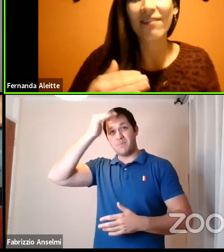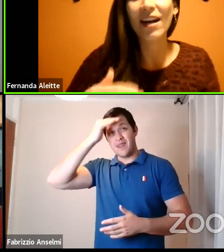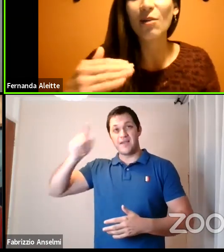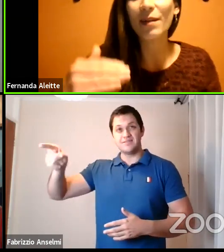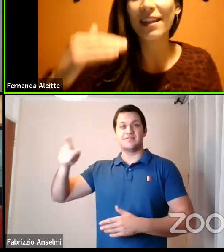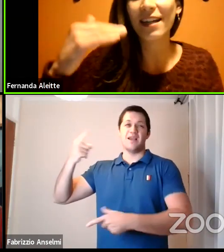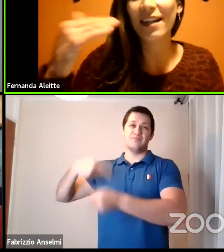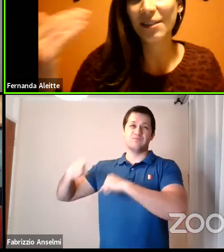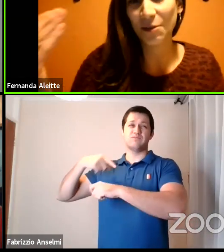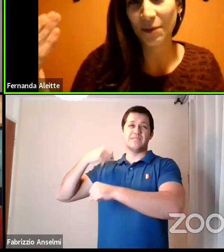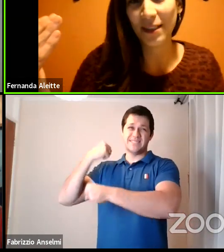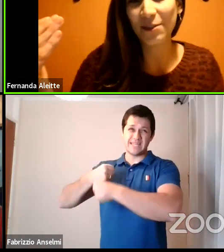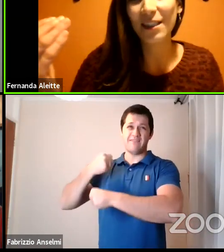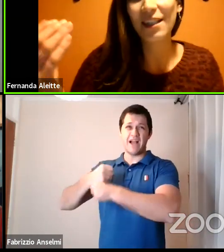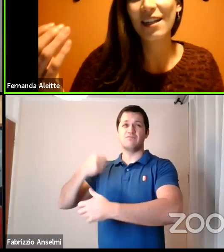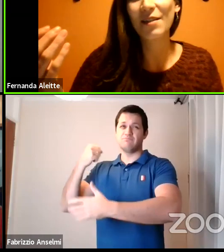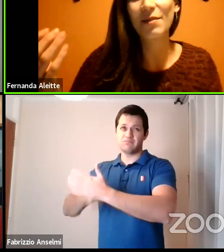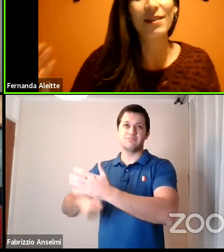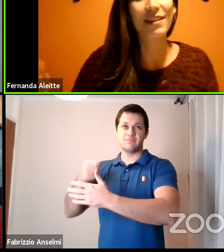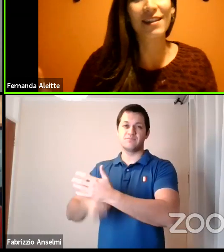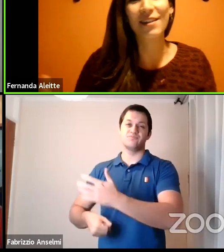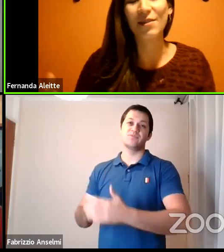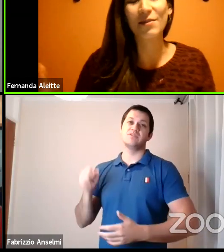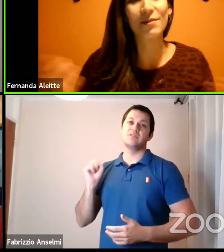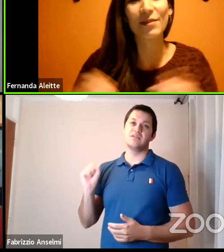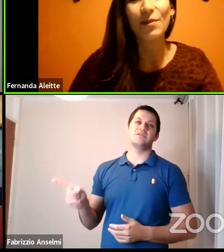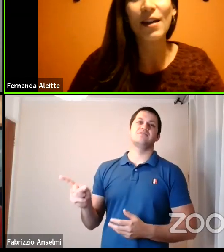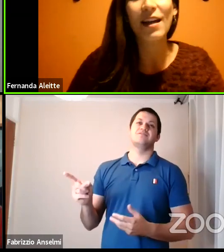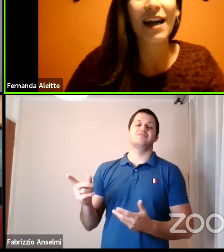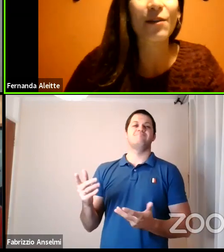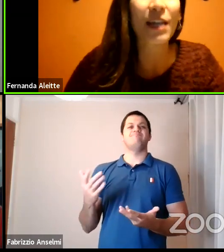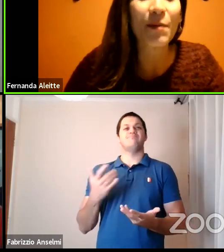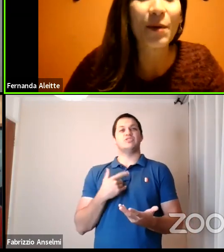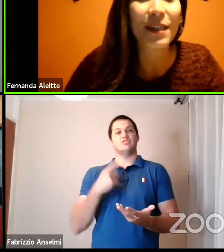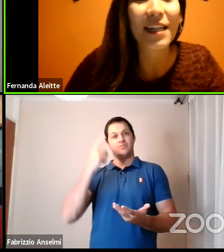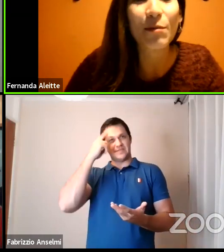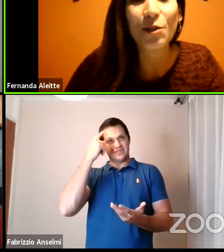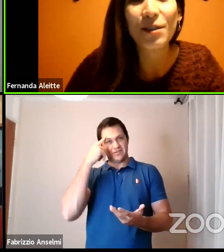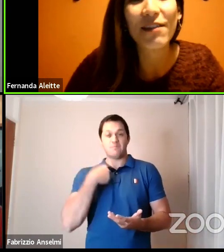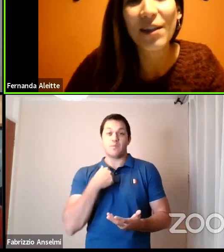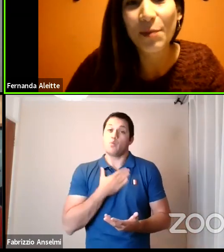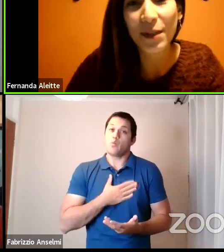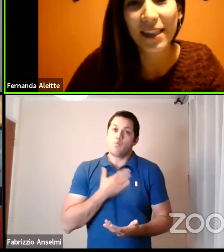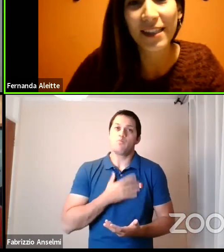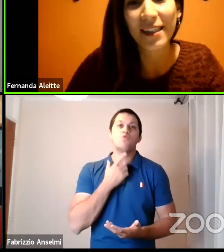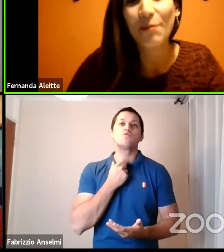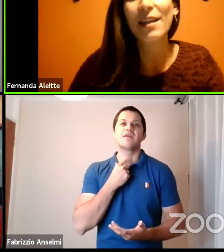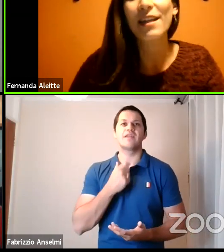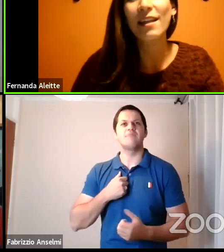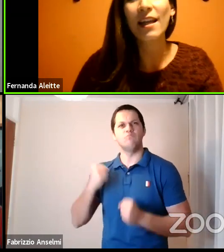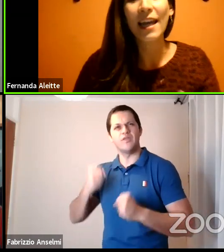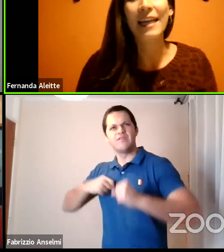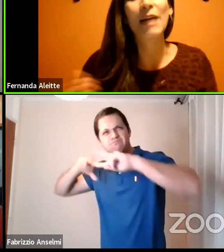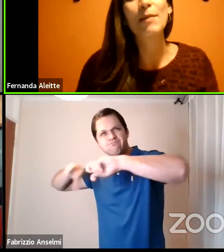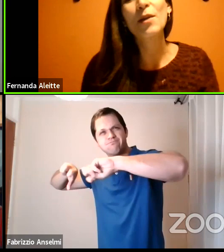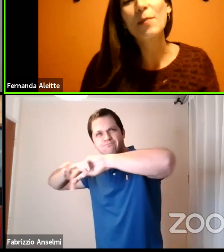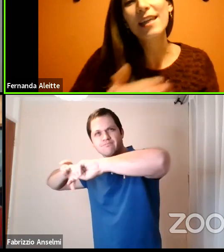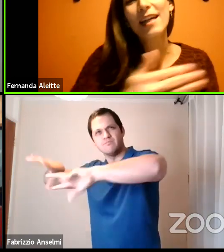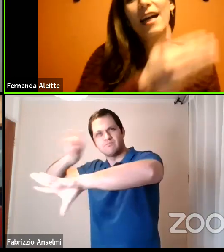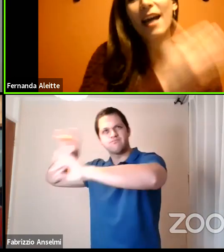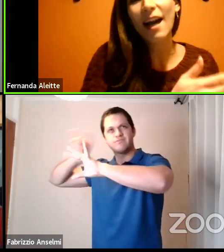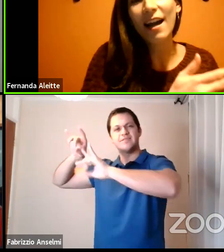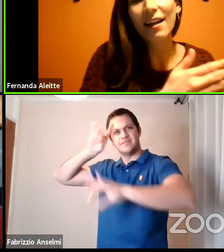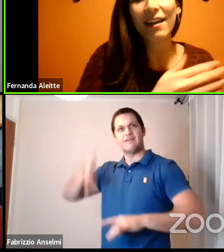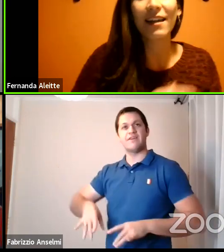del trabajo para llegar a eso. Eso sería algo que a mí me gustaría mucho saber, porque también el camino